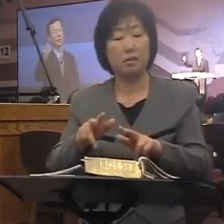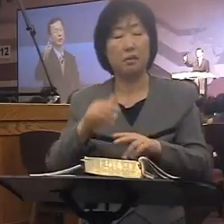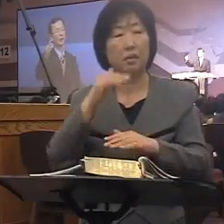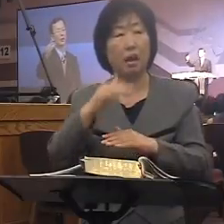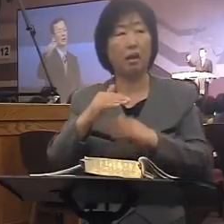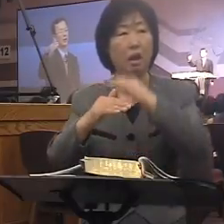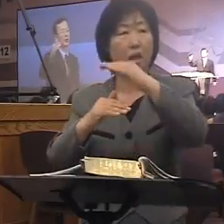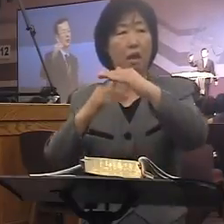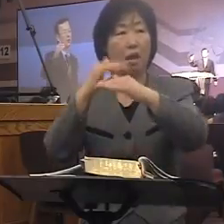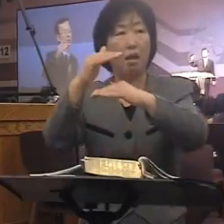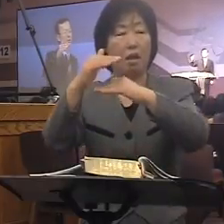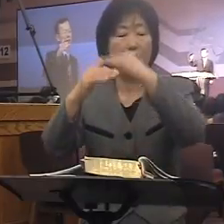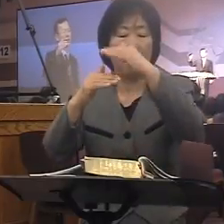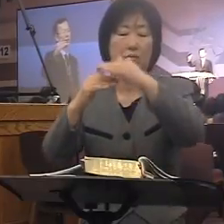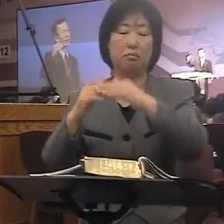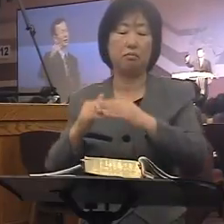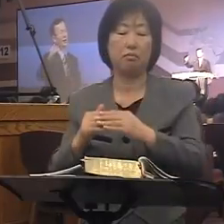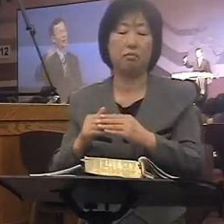단계적으로는